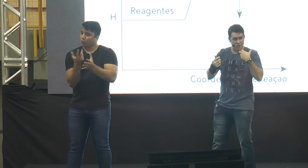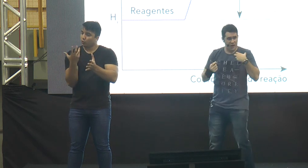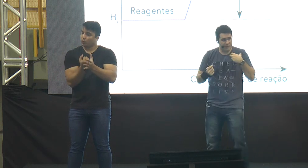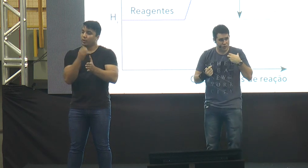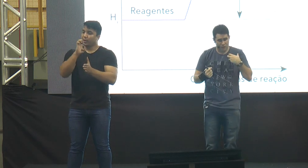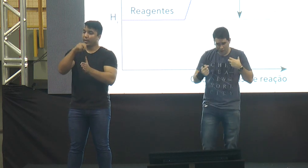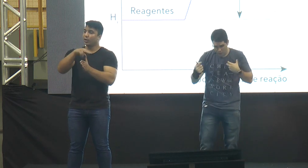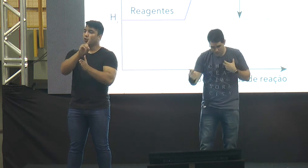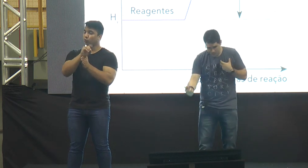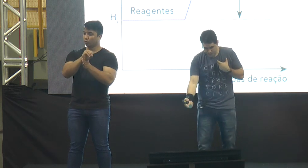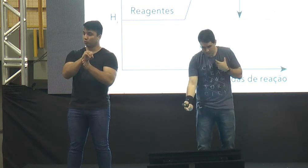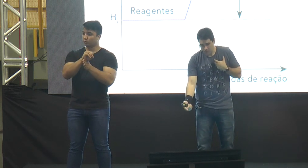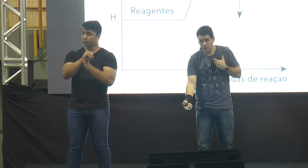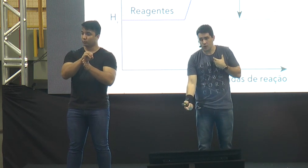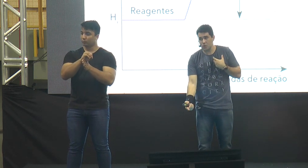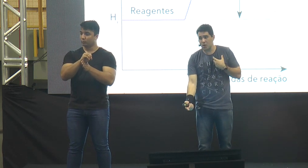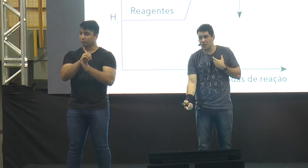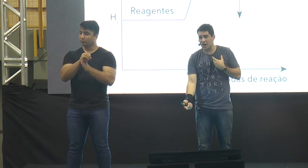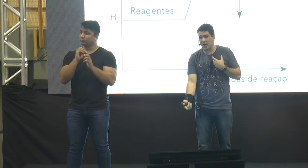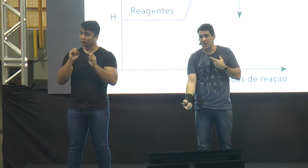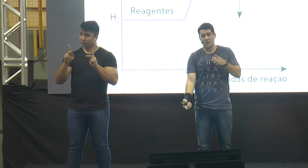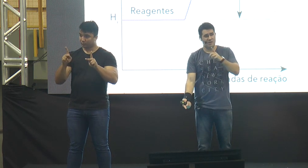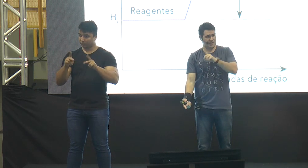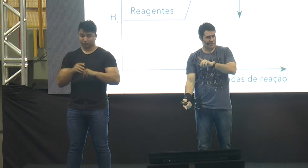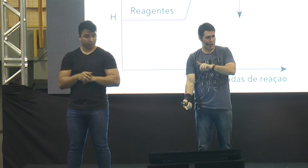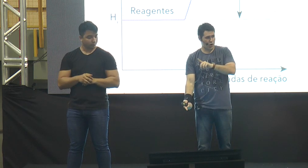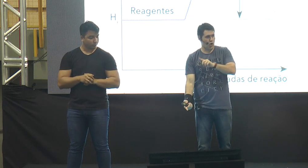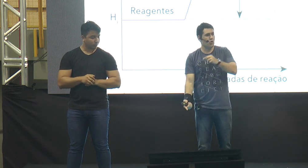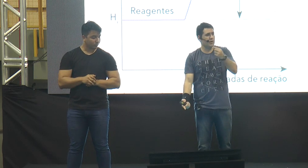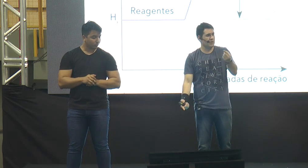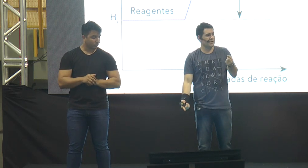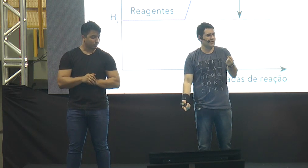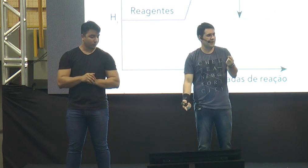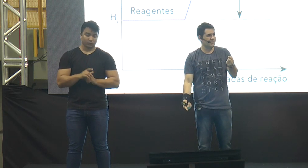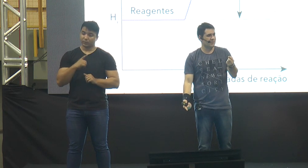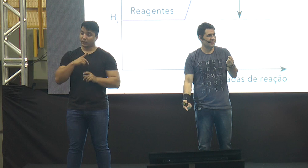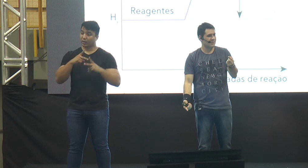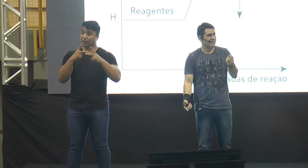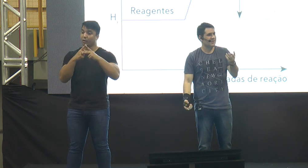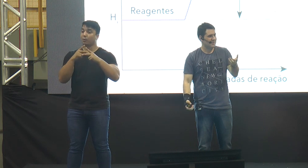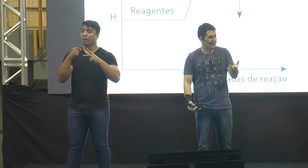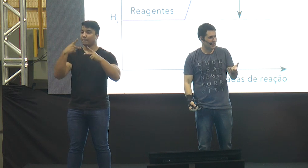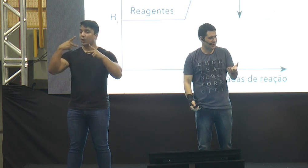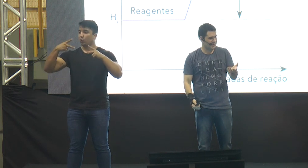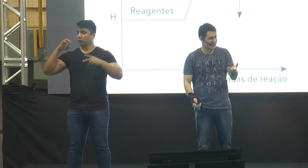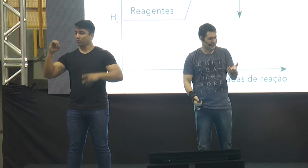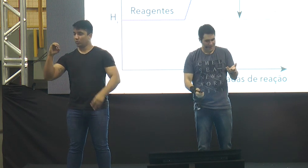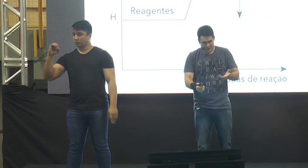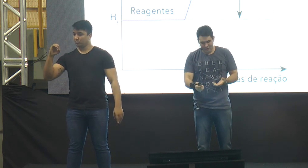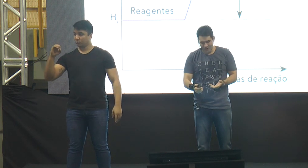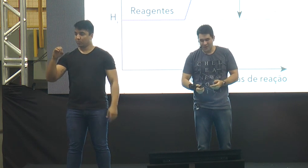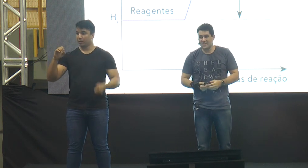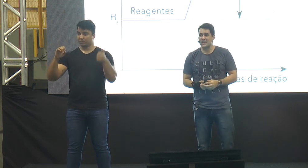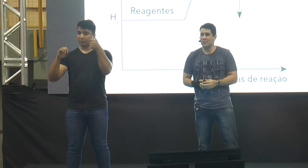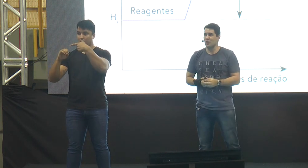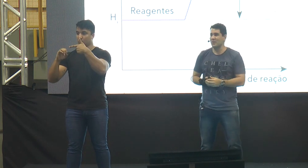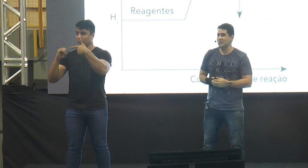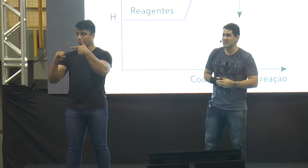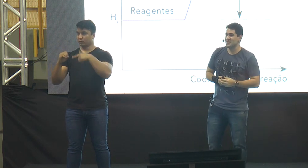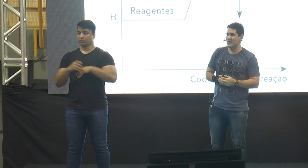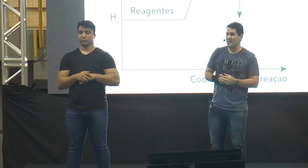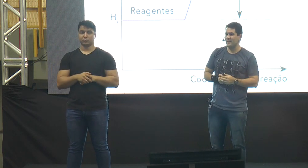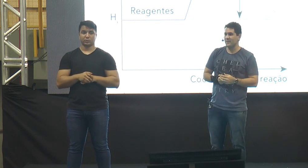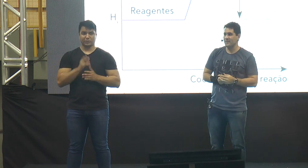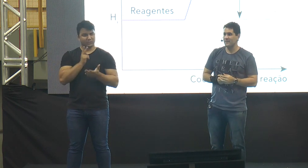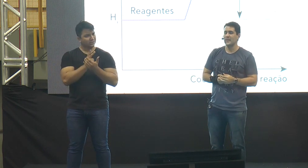Absorveu. Se ele absorveu, o ΔH vai ser maior ou menor do que zero? Maior do que zero. Levi, sempre é